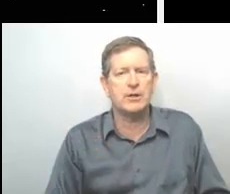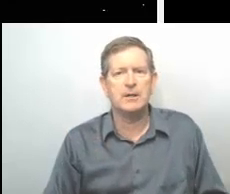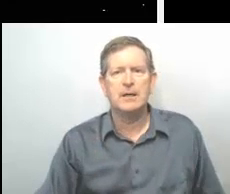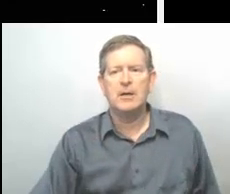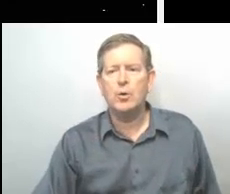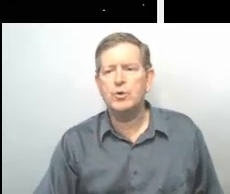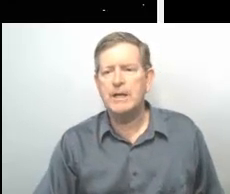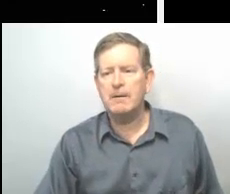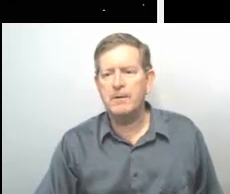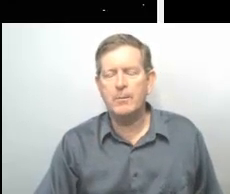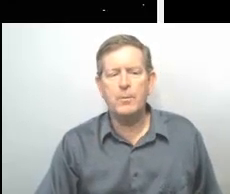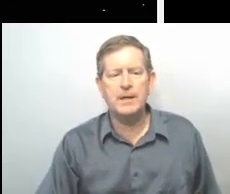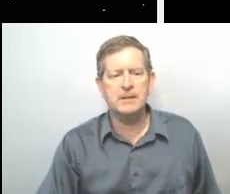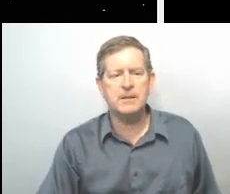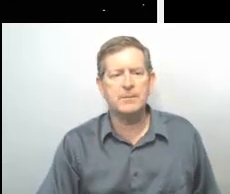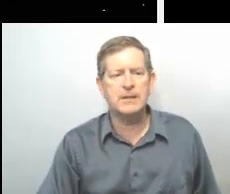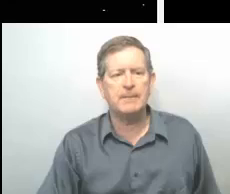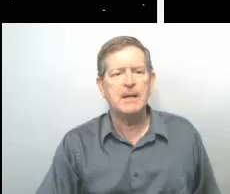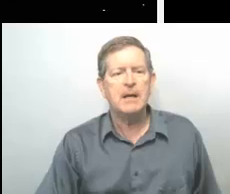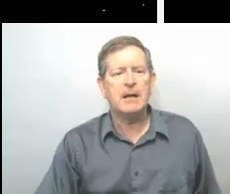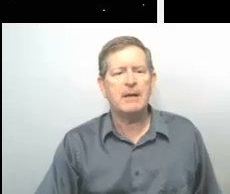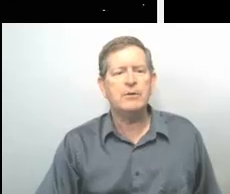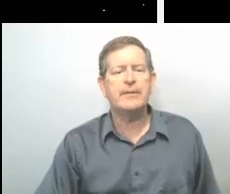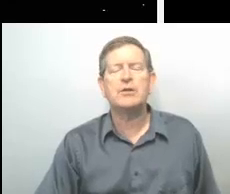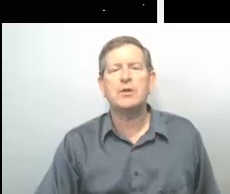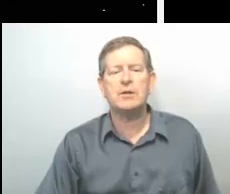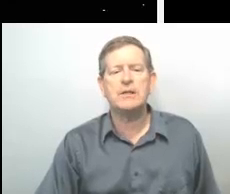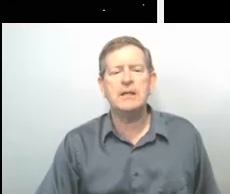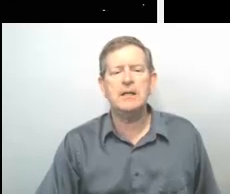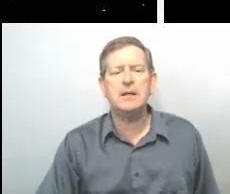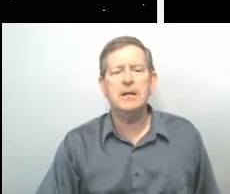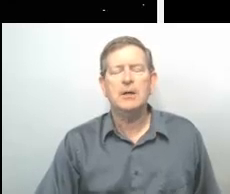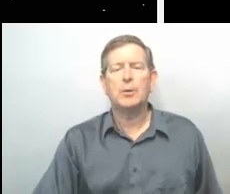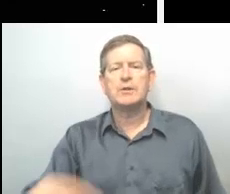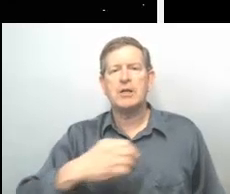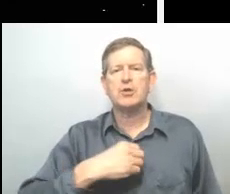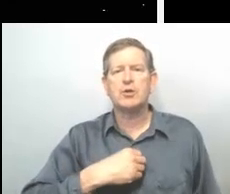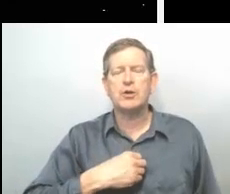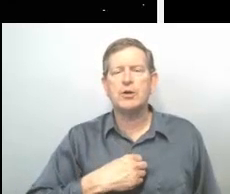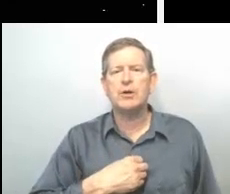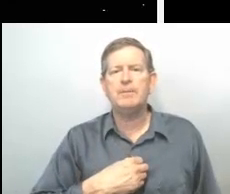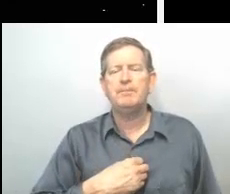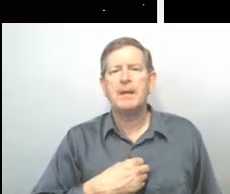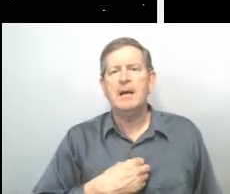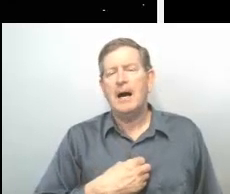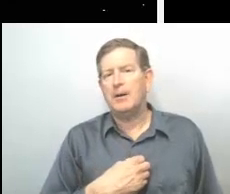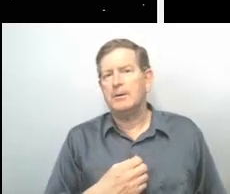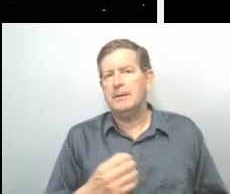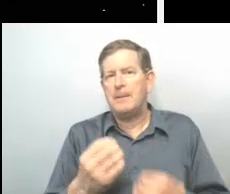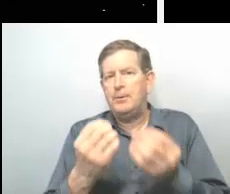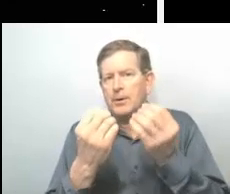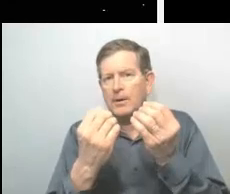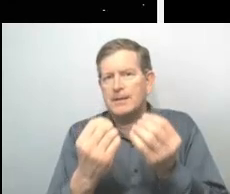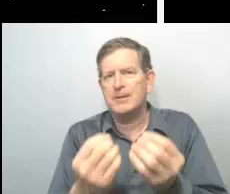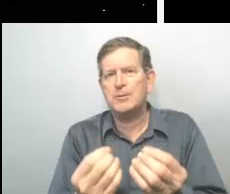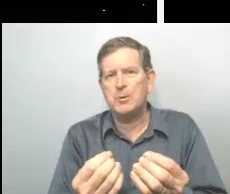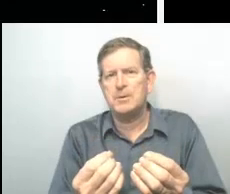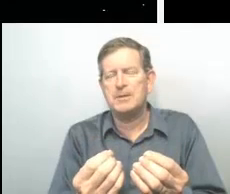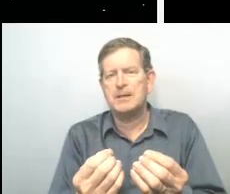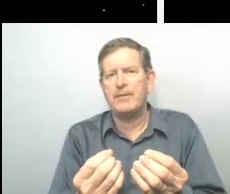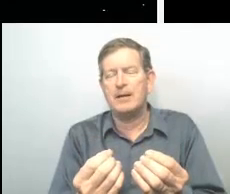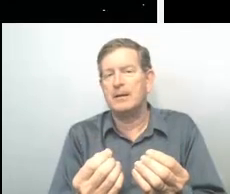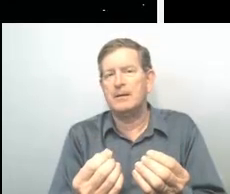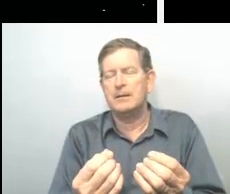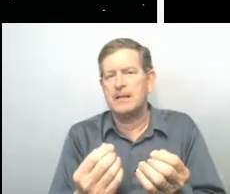savez déjà conjuguer un verbe au présent comme ça. Là, vous devez sortir. Donc c'est je. Alors, la plus grande